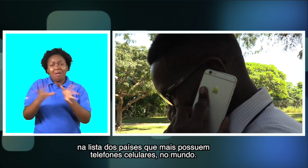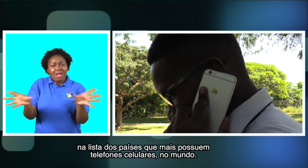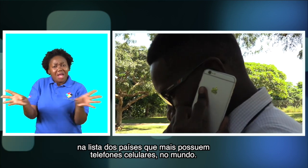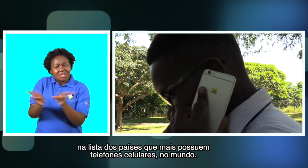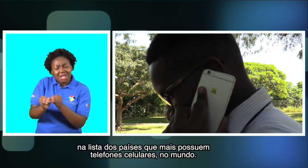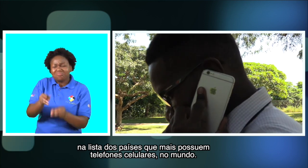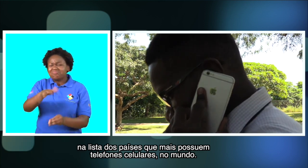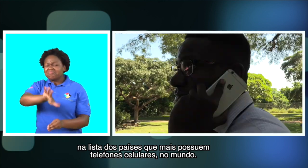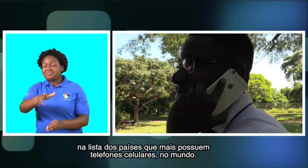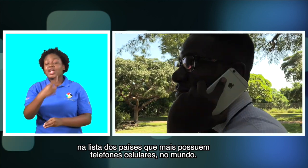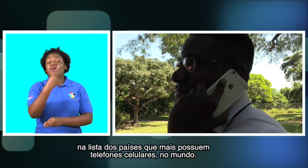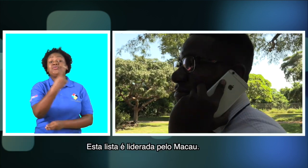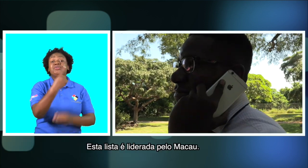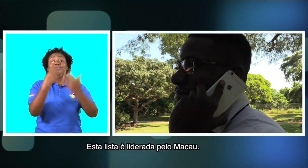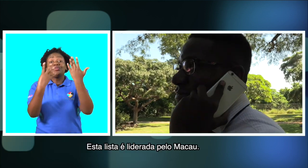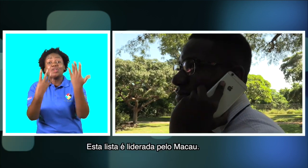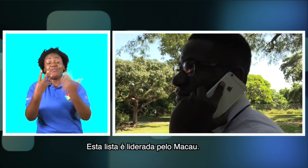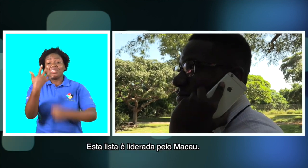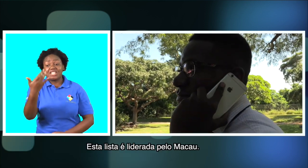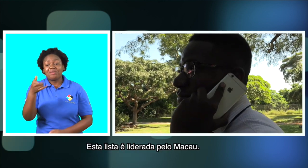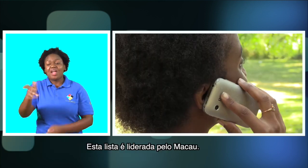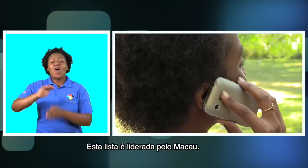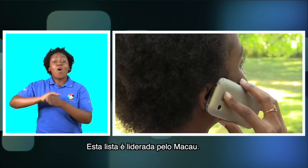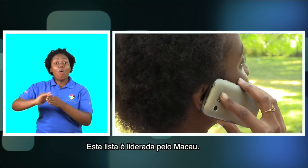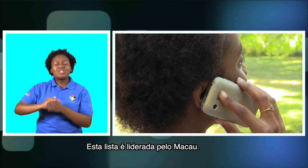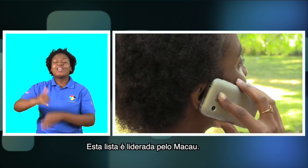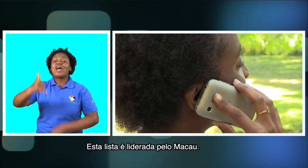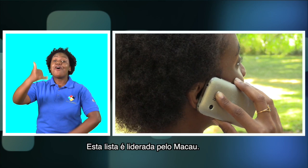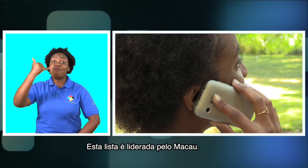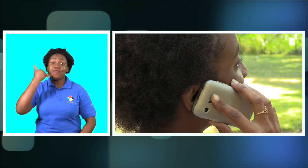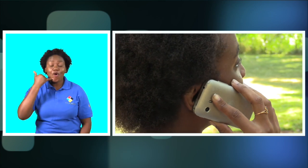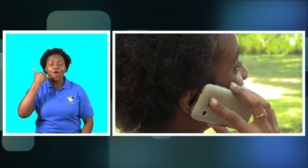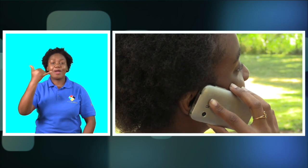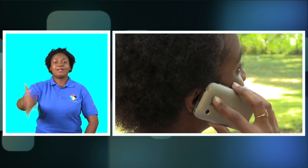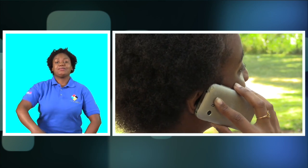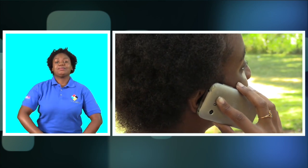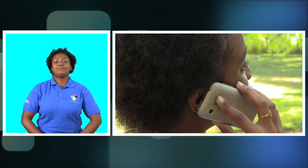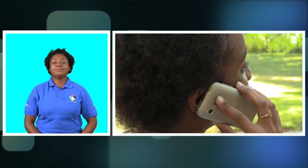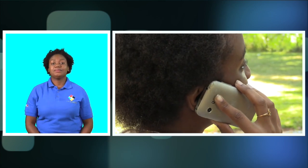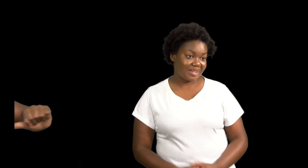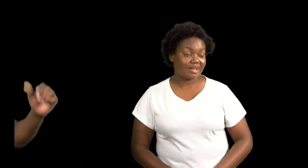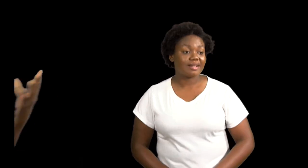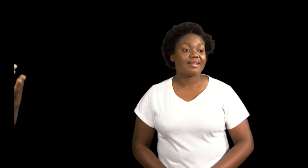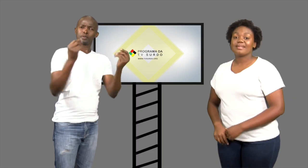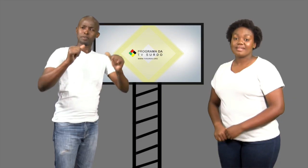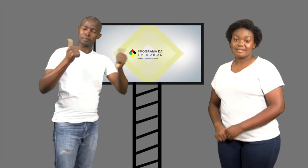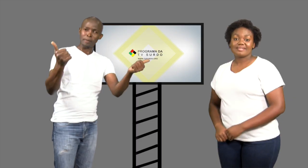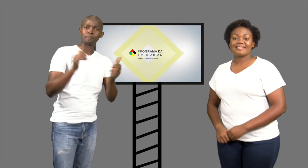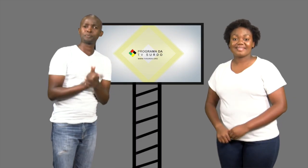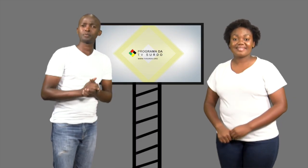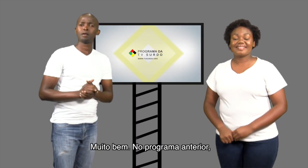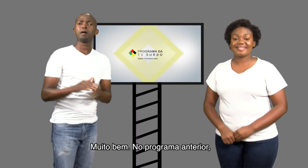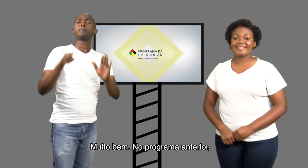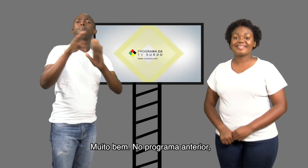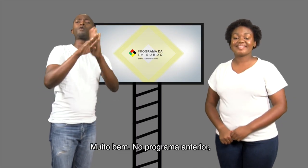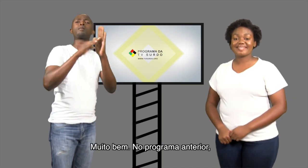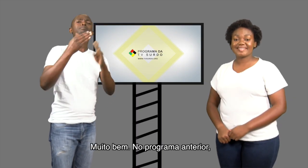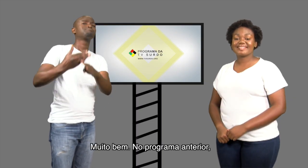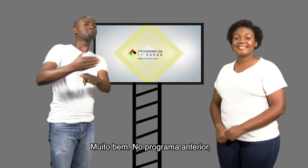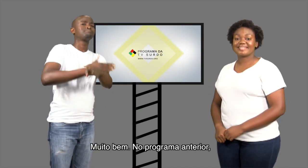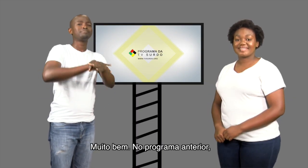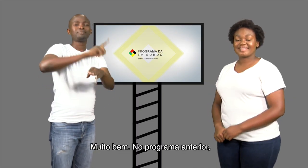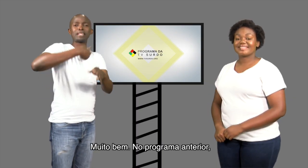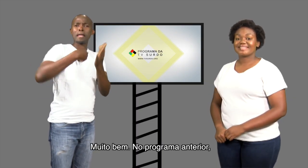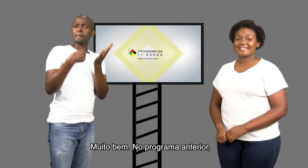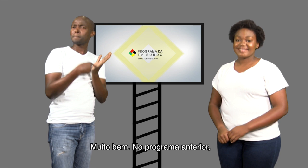telefones celulares no mundo. Esta lista é liderada pelo Macau. Muito bem, no programa